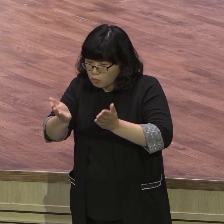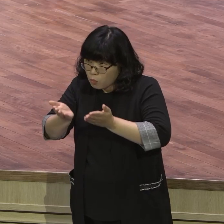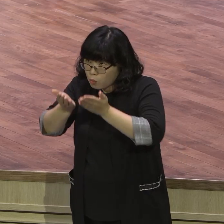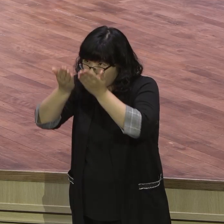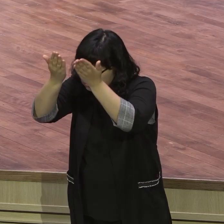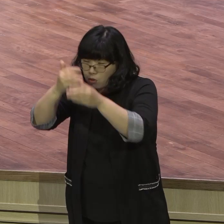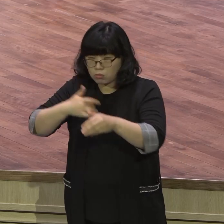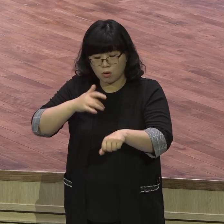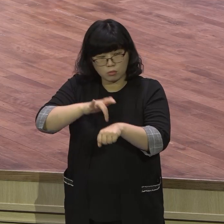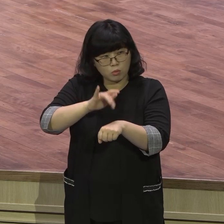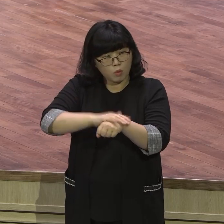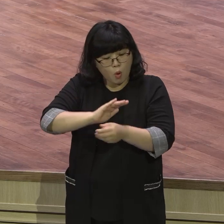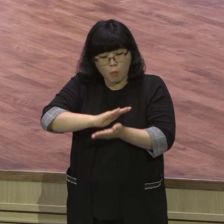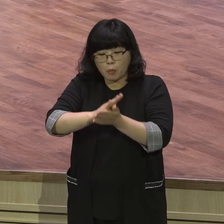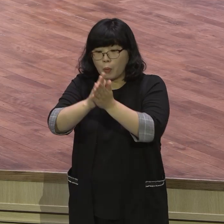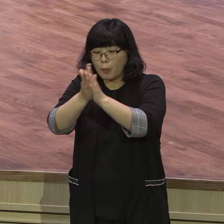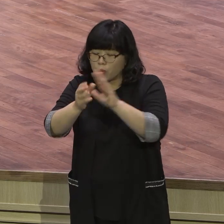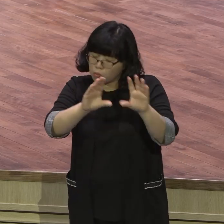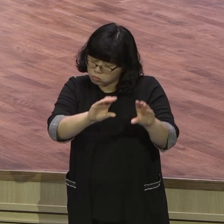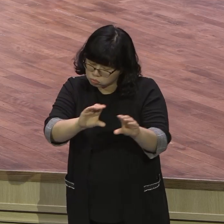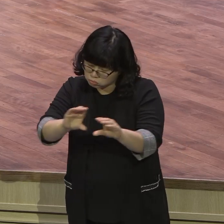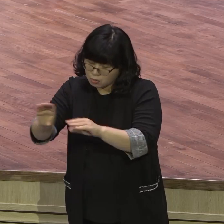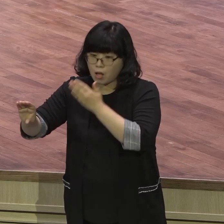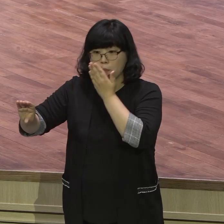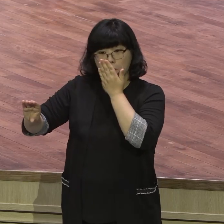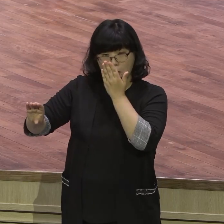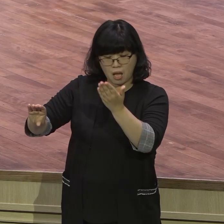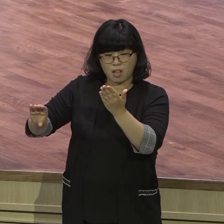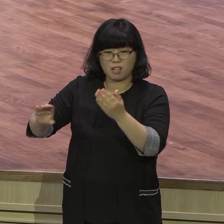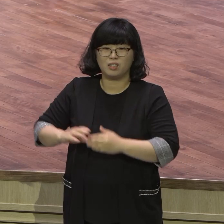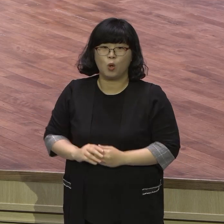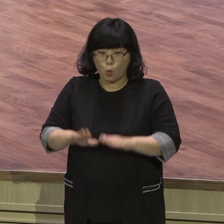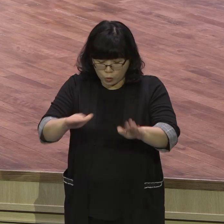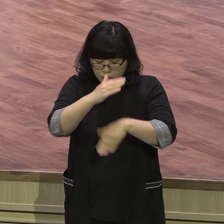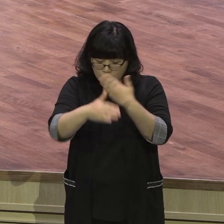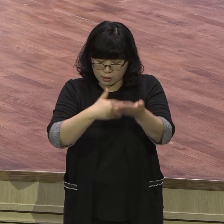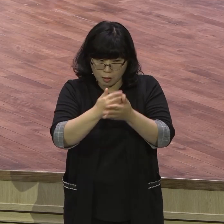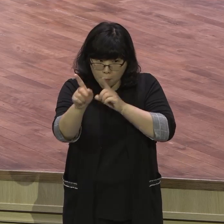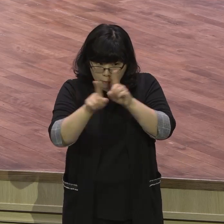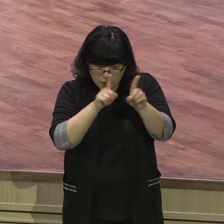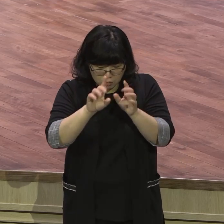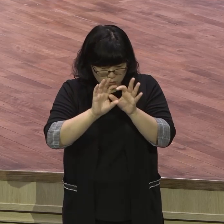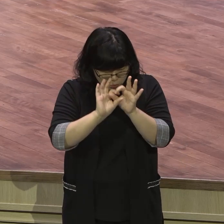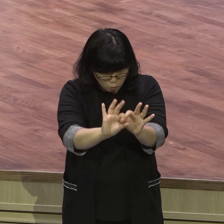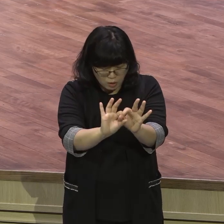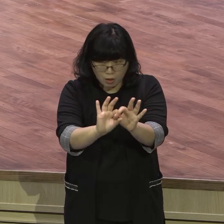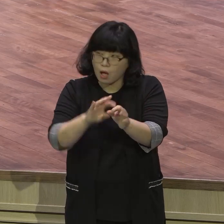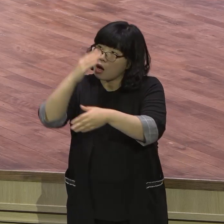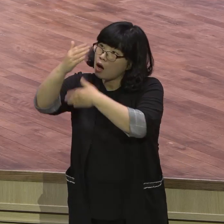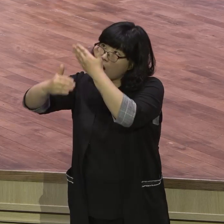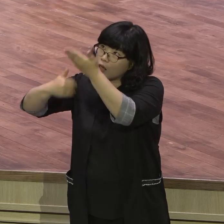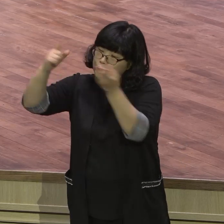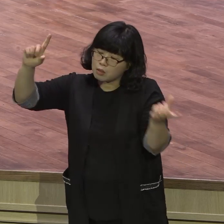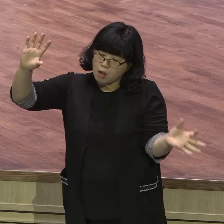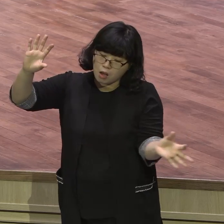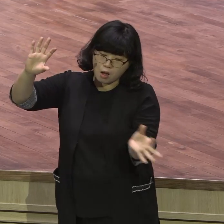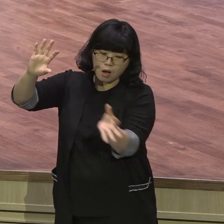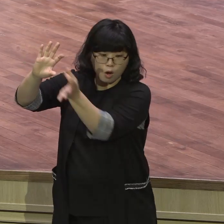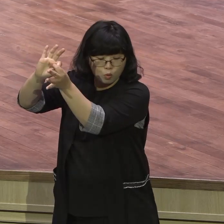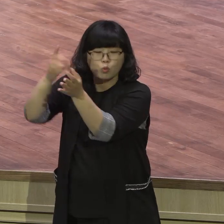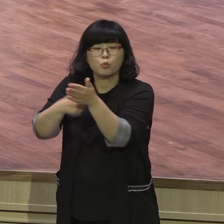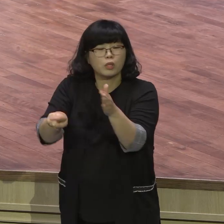편이 아니고 하나님의 편에 있는 삶이 무엇인지 그걸 깨닫고 여러분